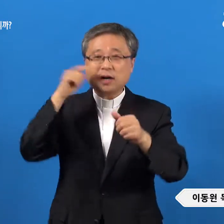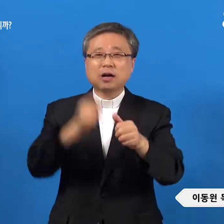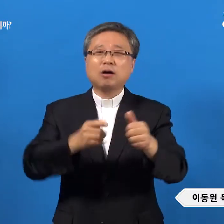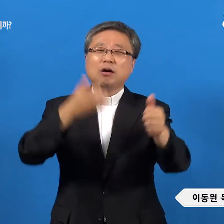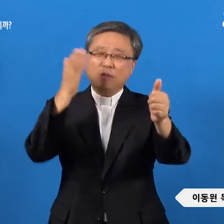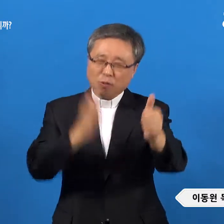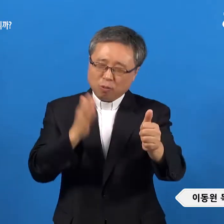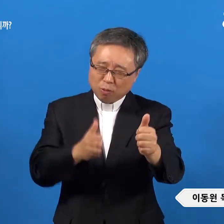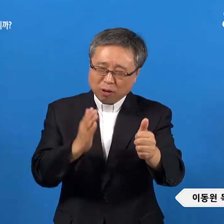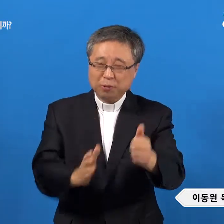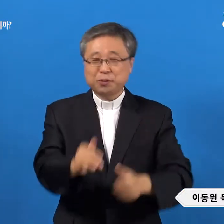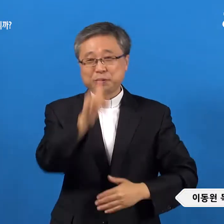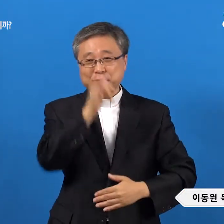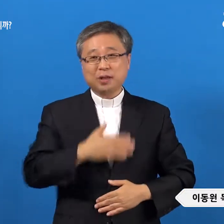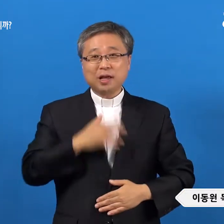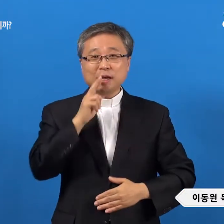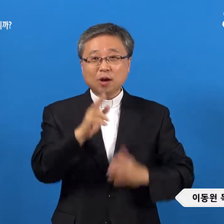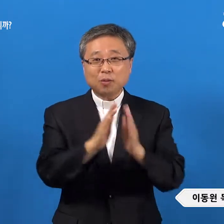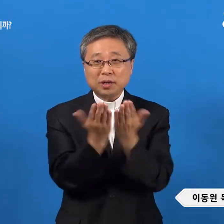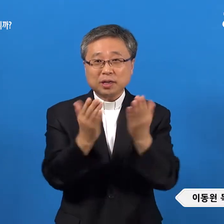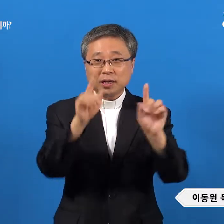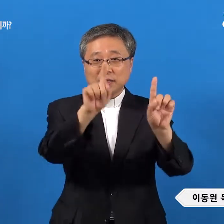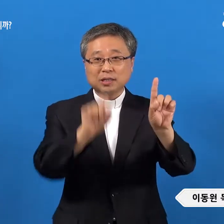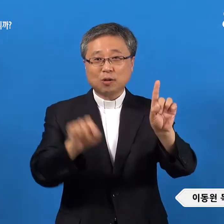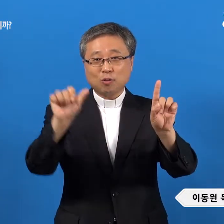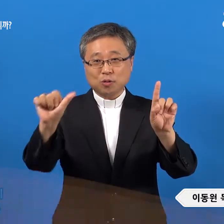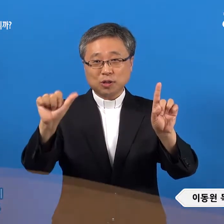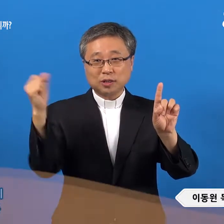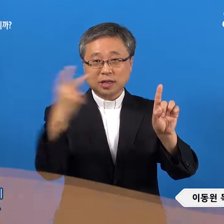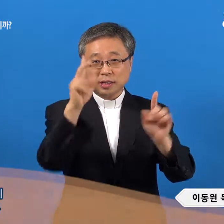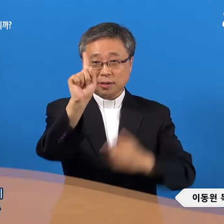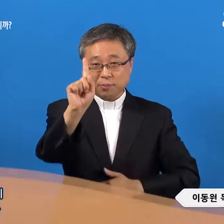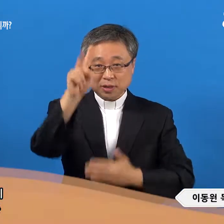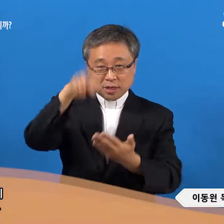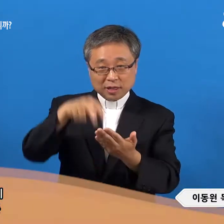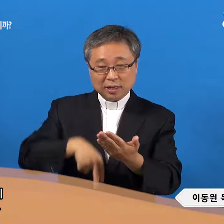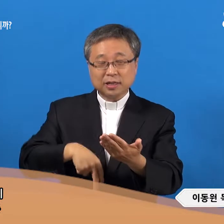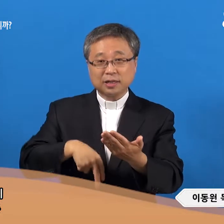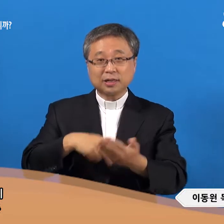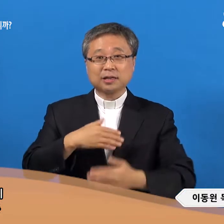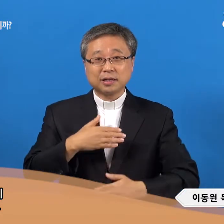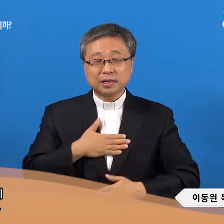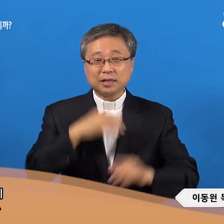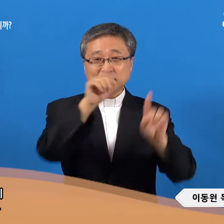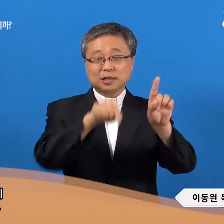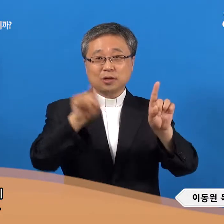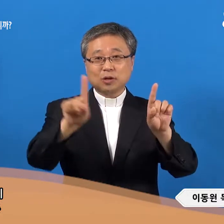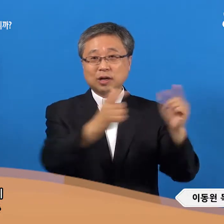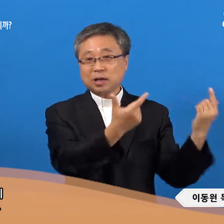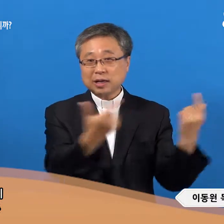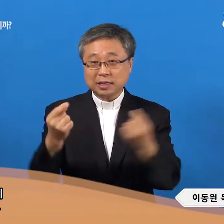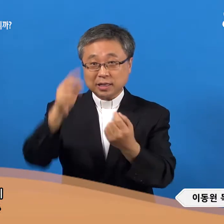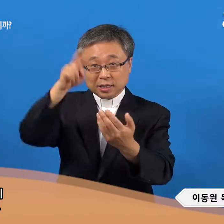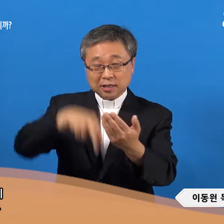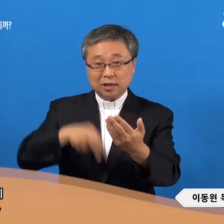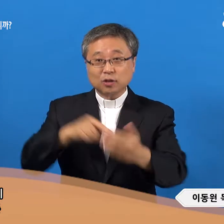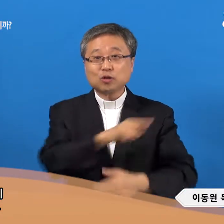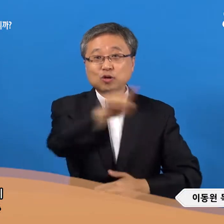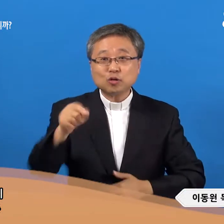있습니다. 야고보서 1장 5절을 우리 다시 한번 읽도록 하겠습니다. 야고보서 1장 5절 함께 읽습니다. 시작. 너희 중에